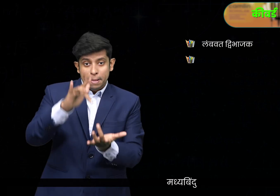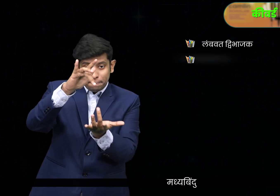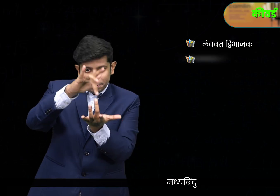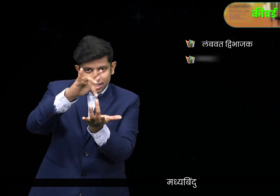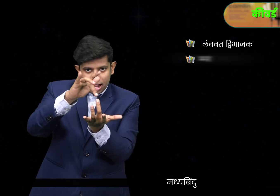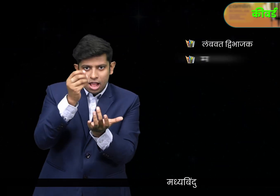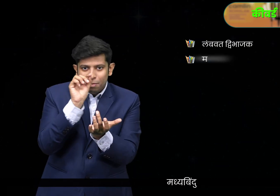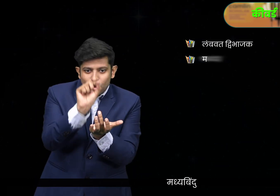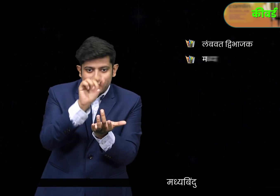मध्य बिंदु,